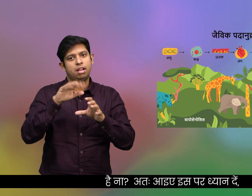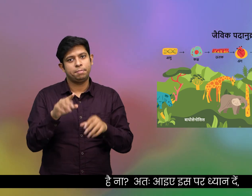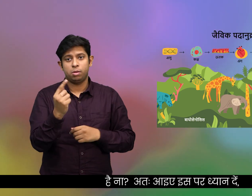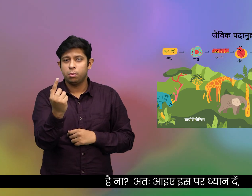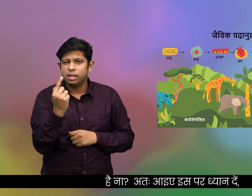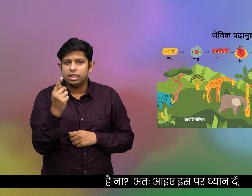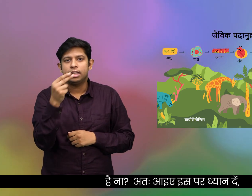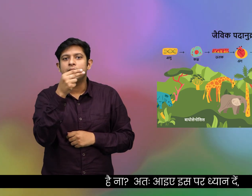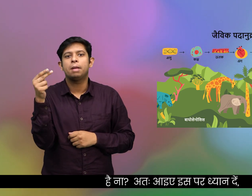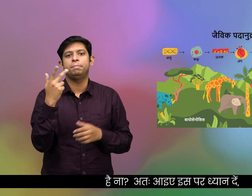दें।